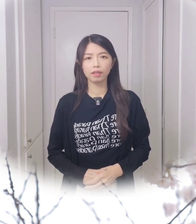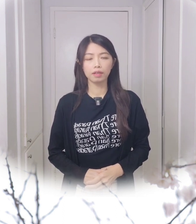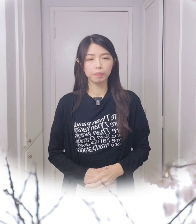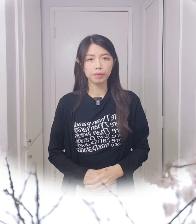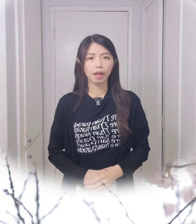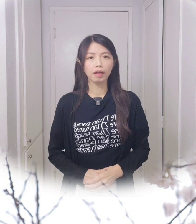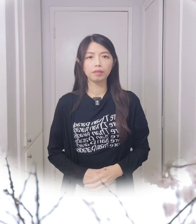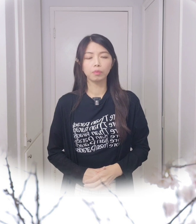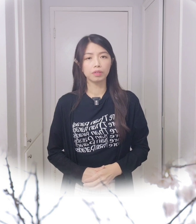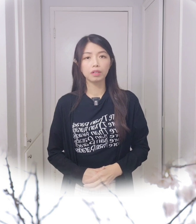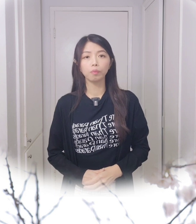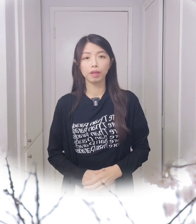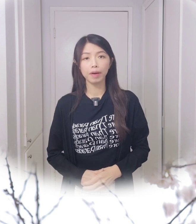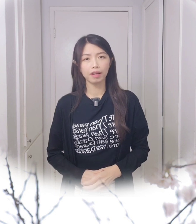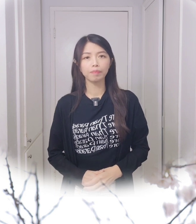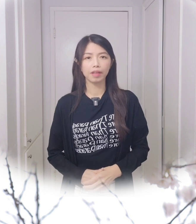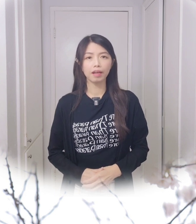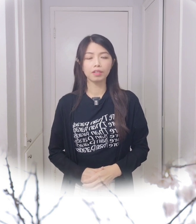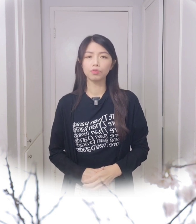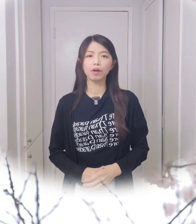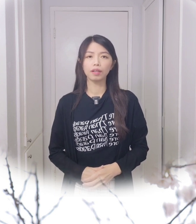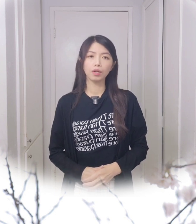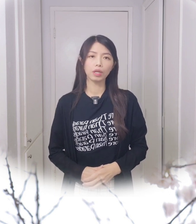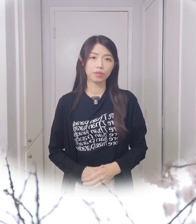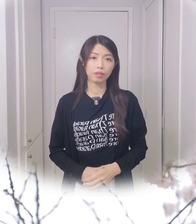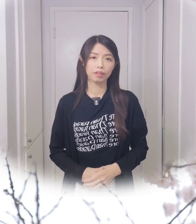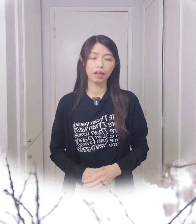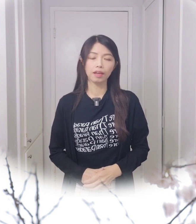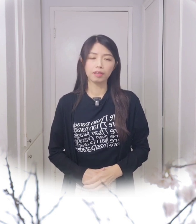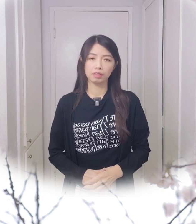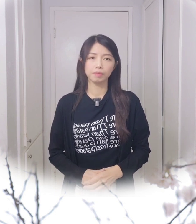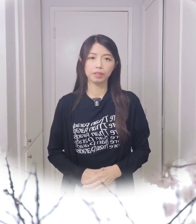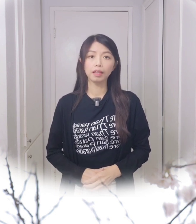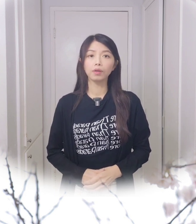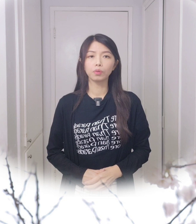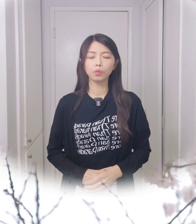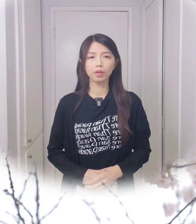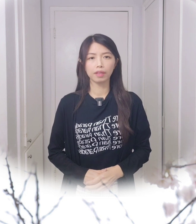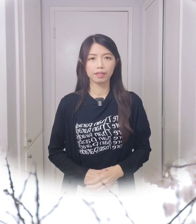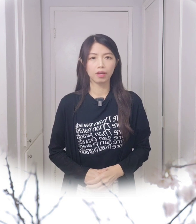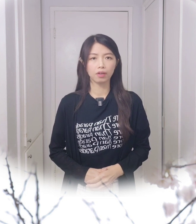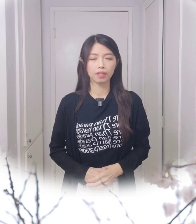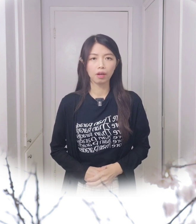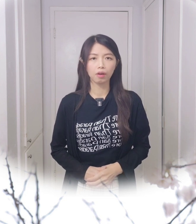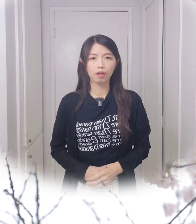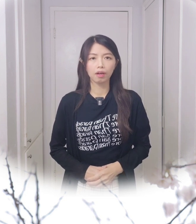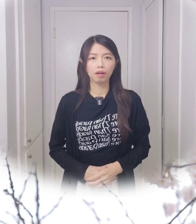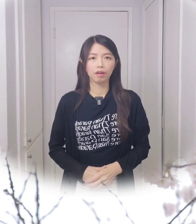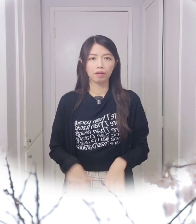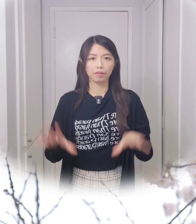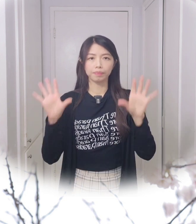예전에는 기쁘다, 즐겁다, 반갑다. 이 수어가 따로따로 있었는데 지금은 하나로 통일이 됐어요. 그래서